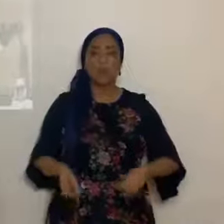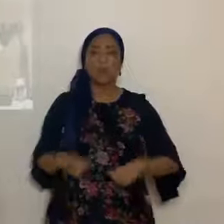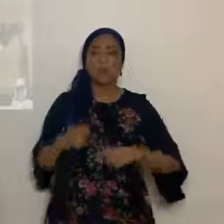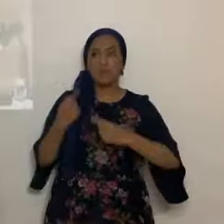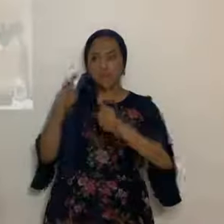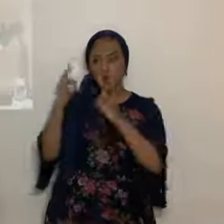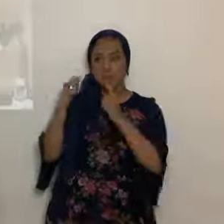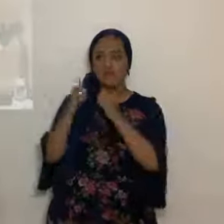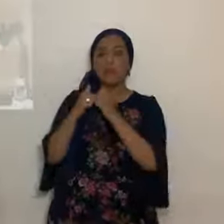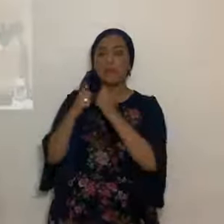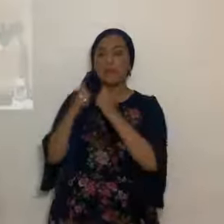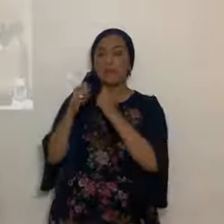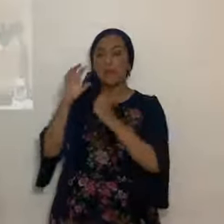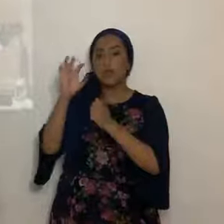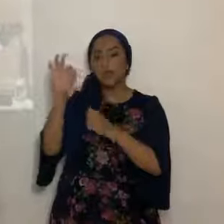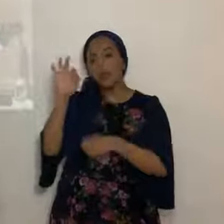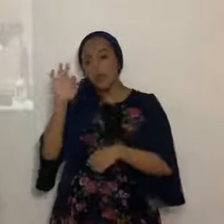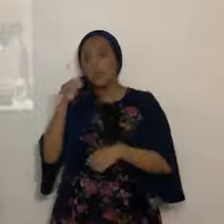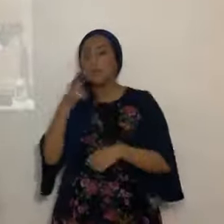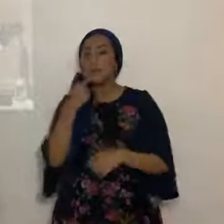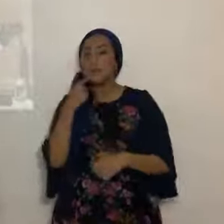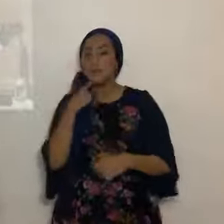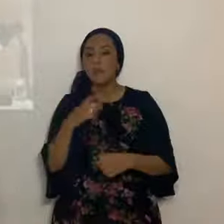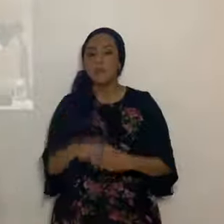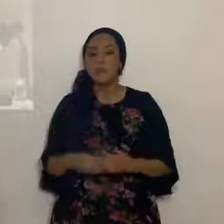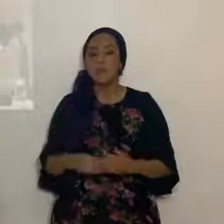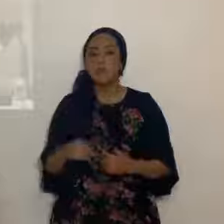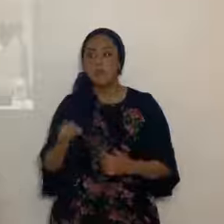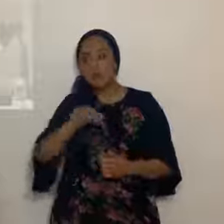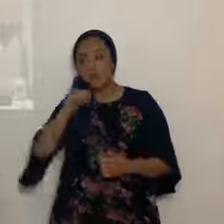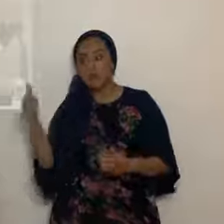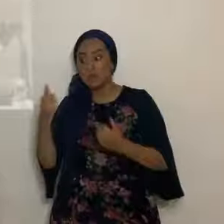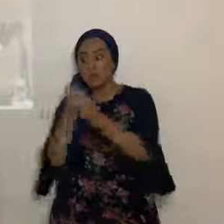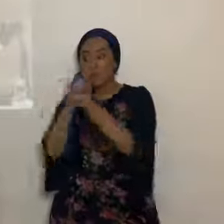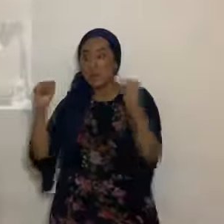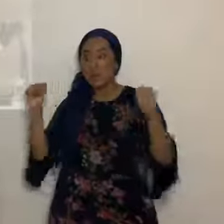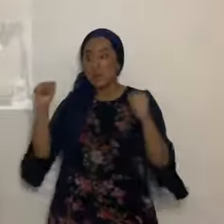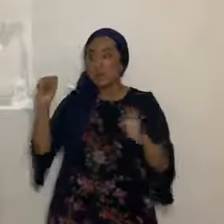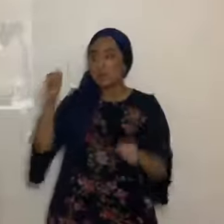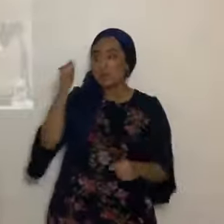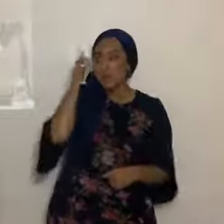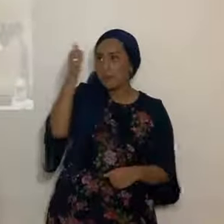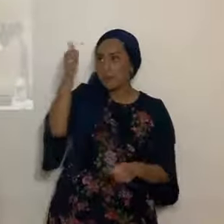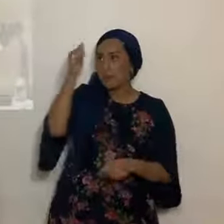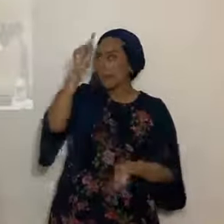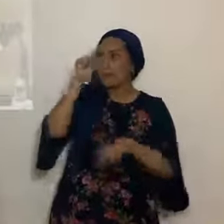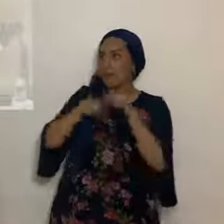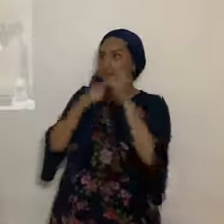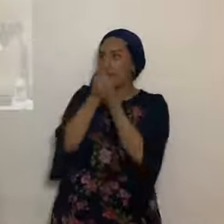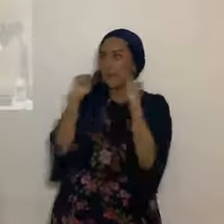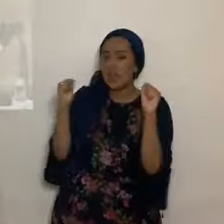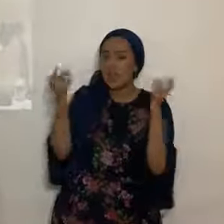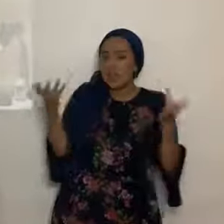los escribas y los fariseos y los ancianos, decían: a otro salvó a sí mismo, no se puede salvar. Si él es rey